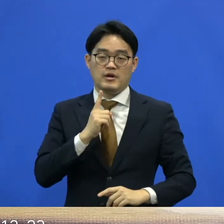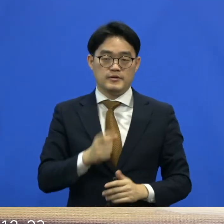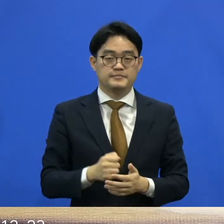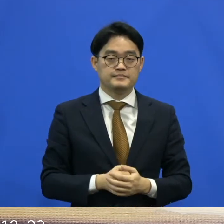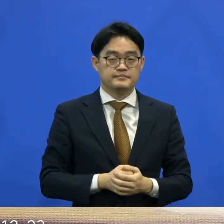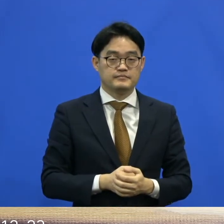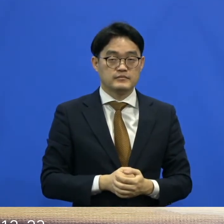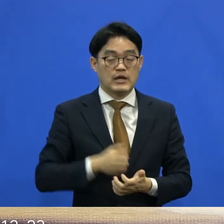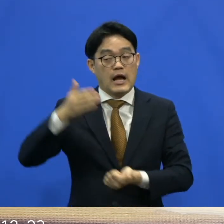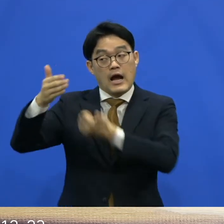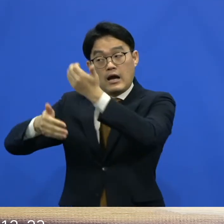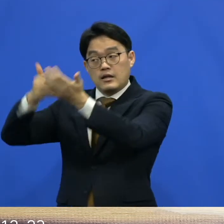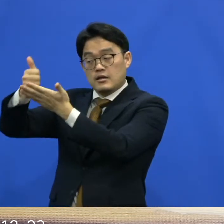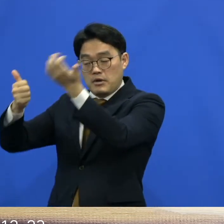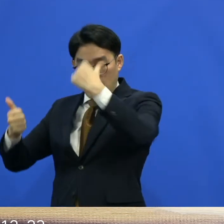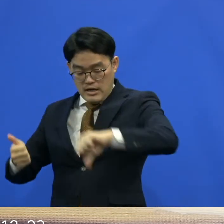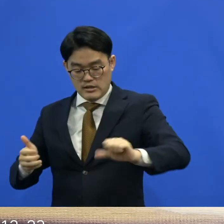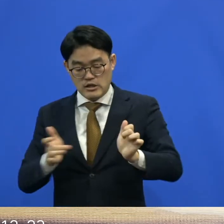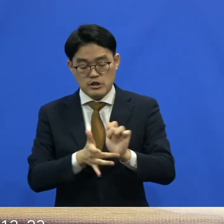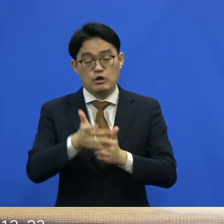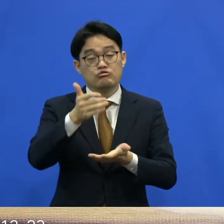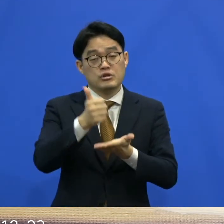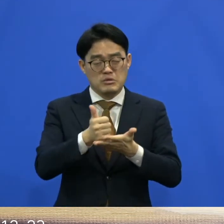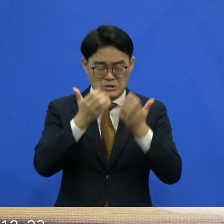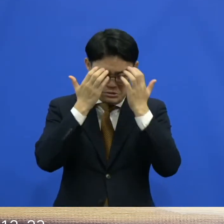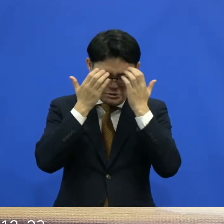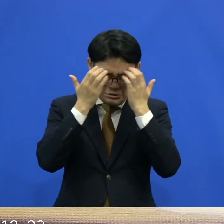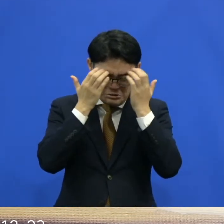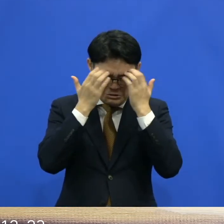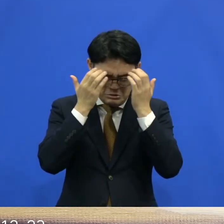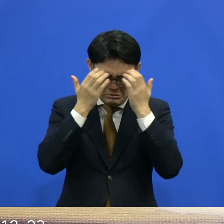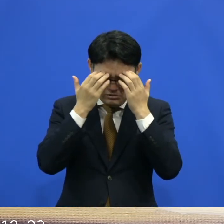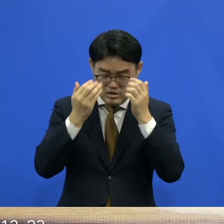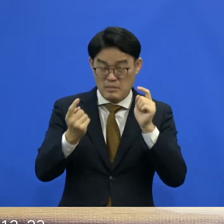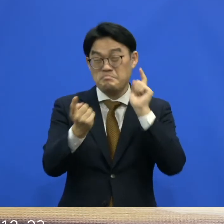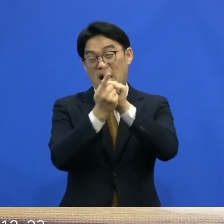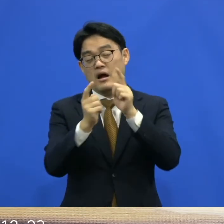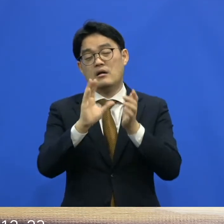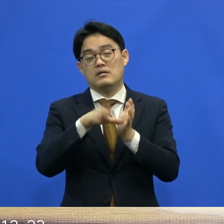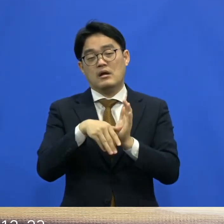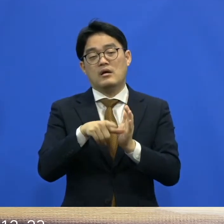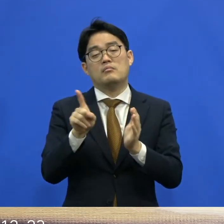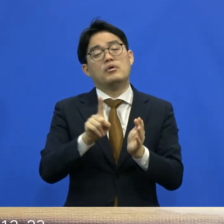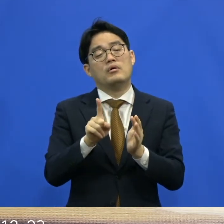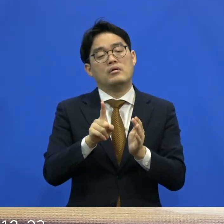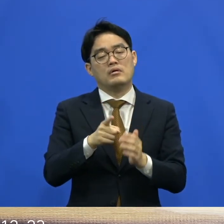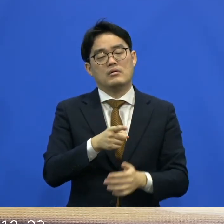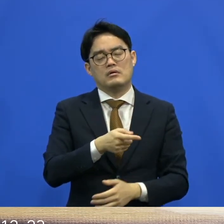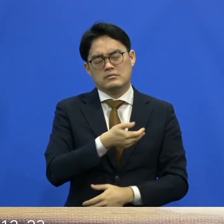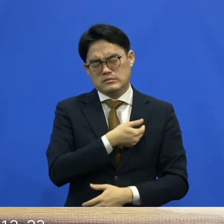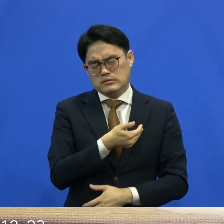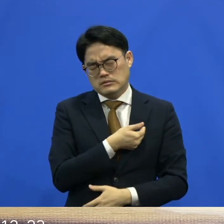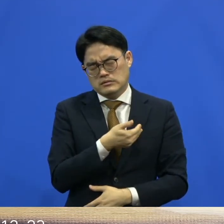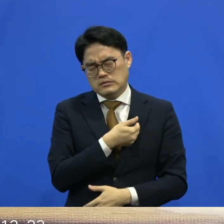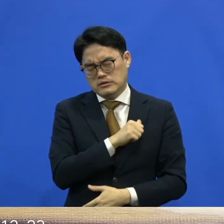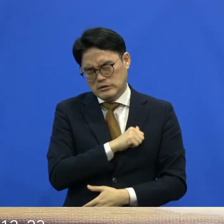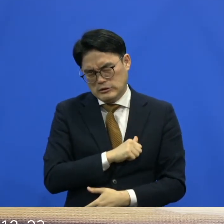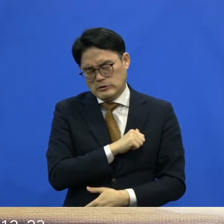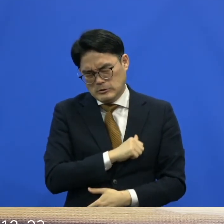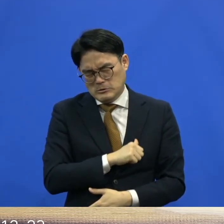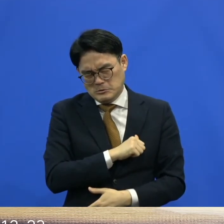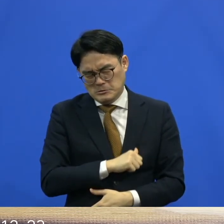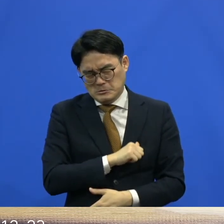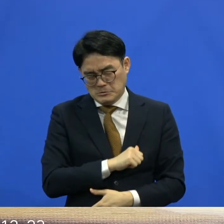하나님의 아들이신 분이 고통을 당하는 길밖에 다른 길이 없었다는 거예요. 하나님의 아들이신 분인데 그 고통을